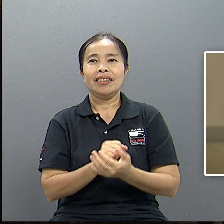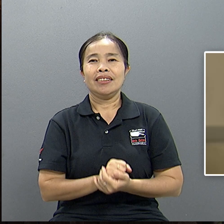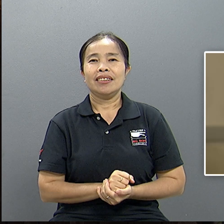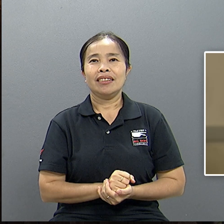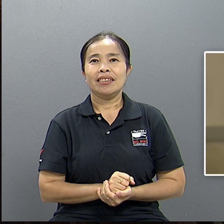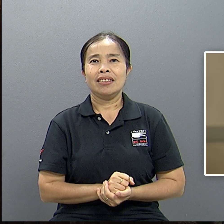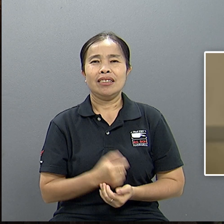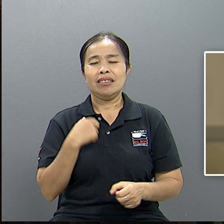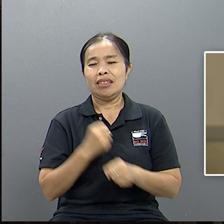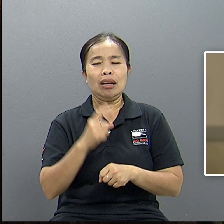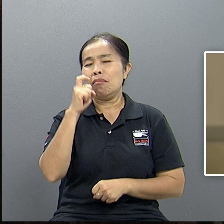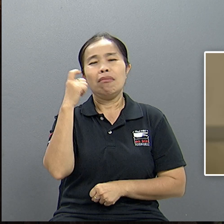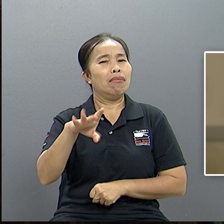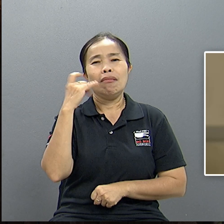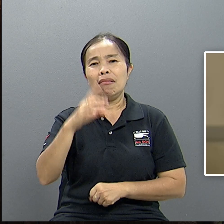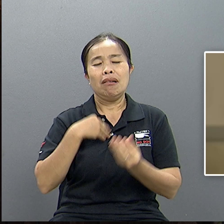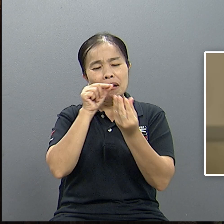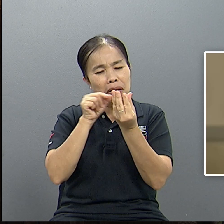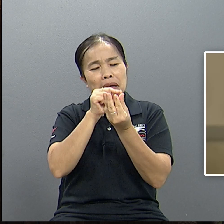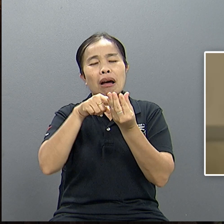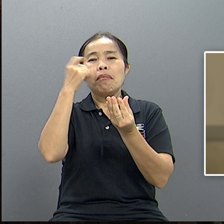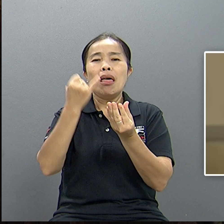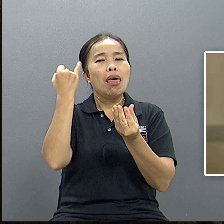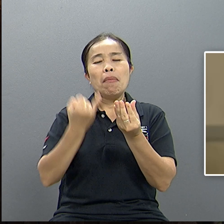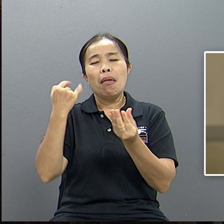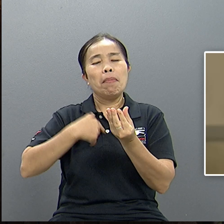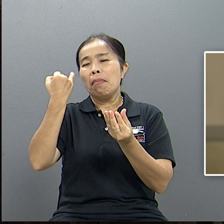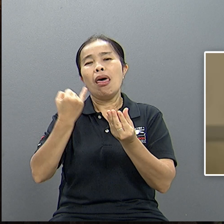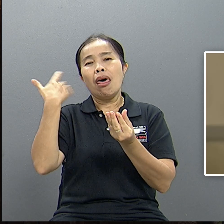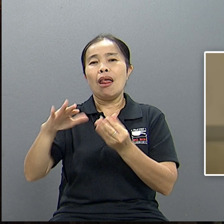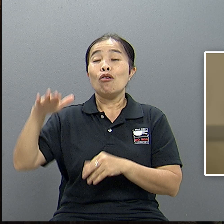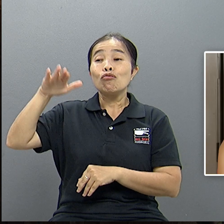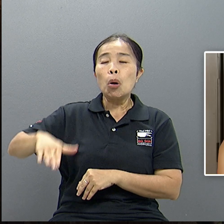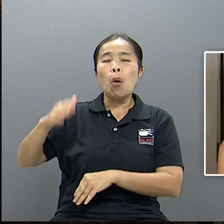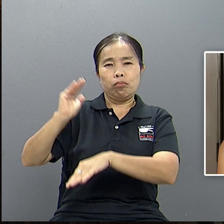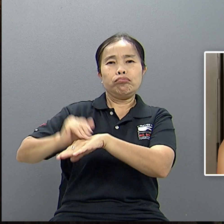ทำอย่างไรอย่างไรฉันก็คงต้องแพ้น้องอ่อนอยู่ร่ำไป